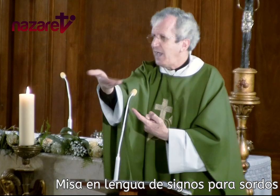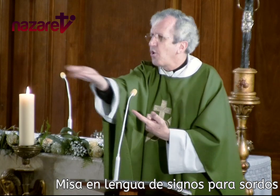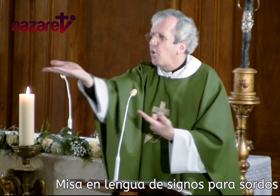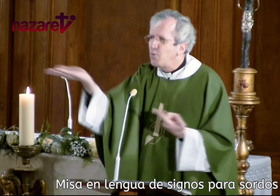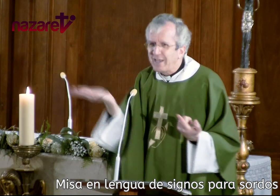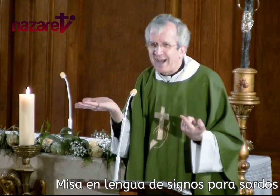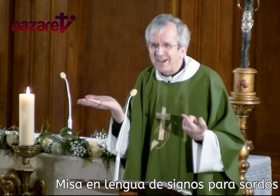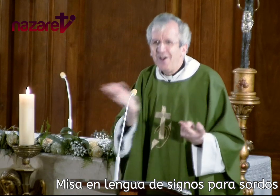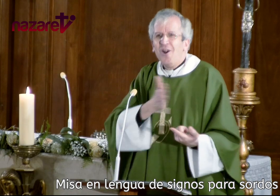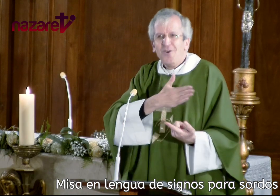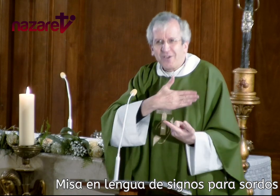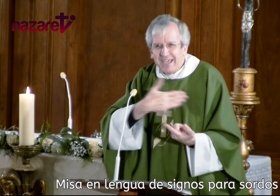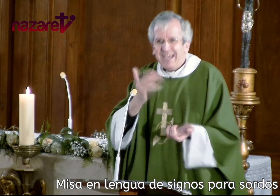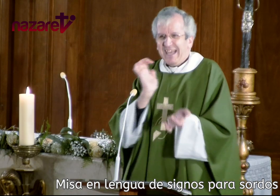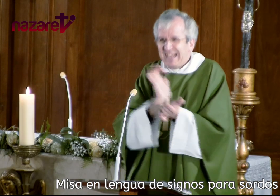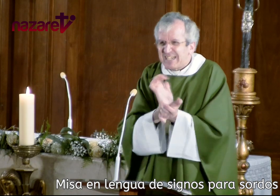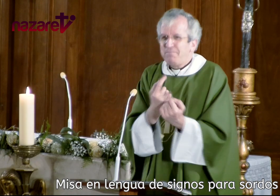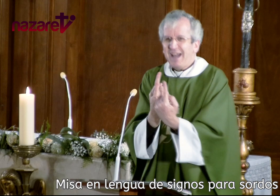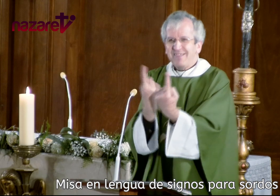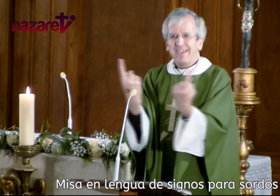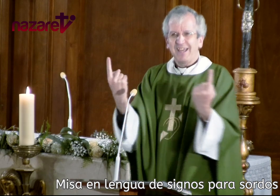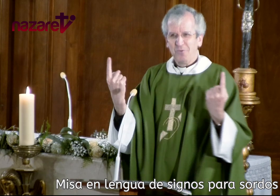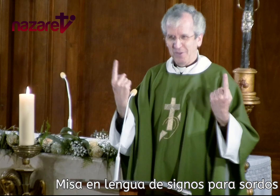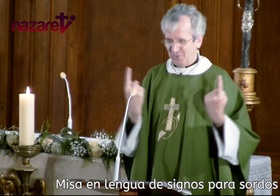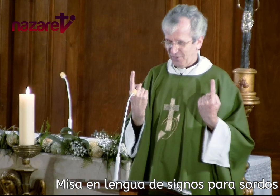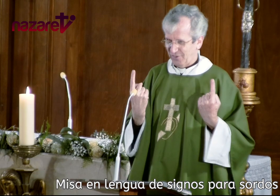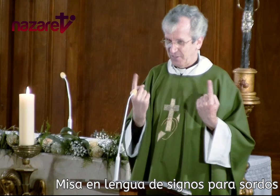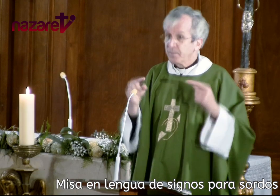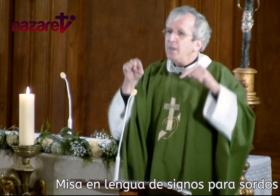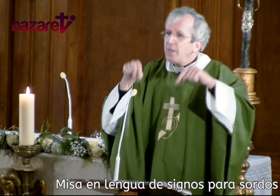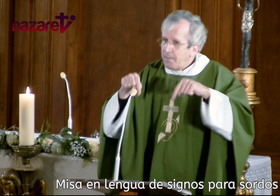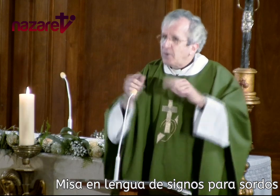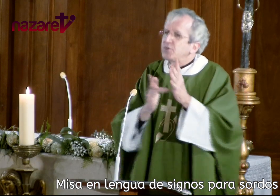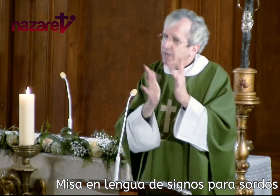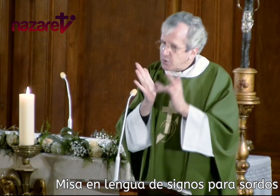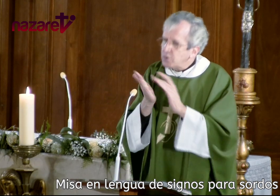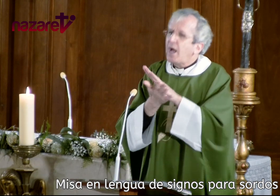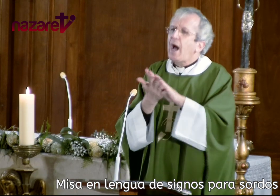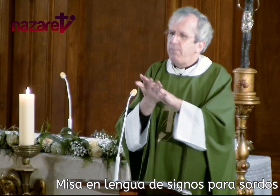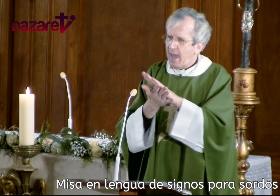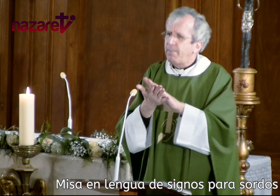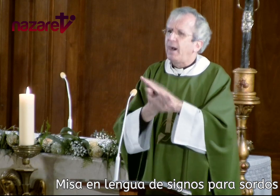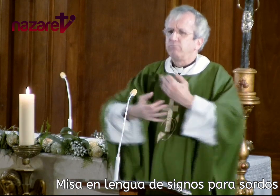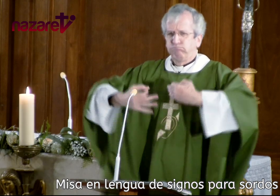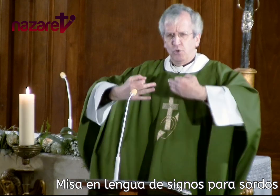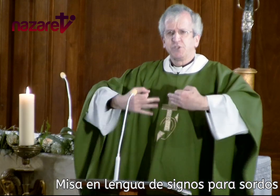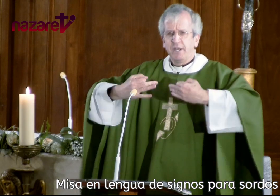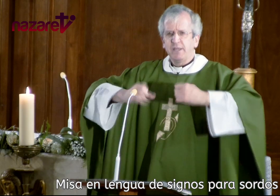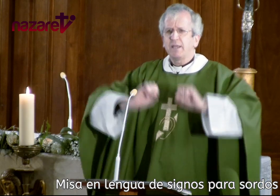comunicar lo que quiere y espera de cada uno de vosotros y por eso jesús hablaba con seriedad